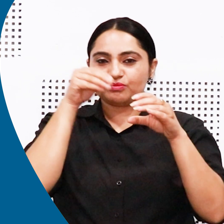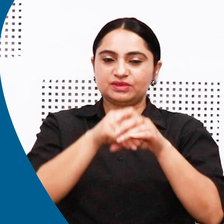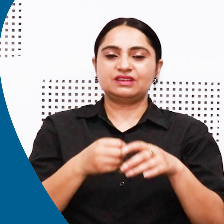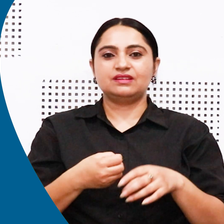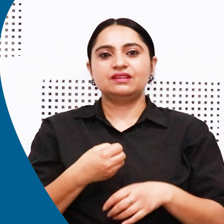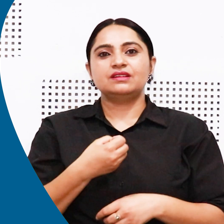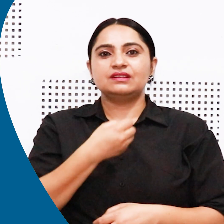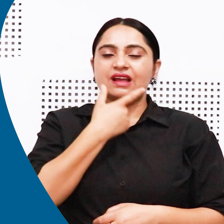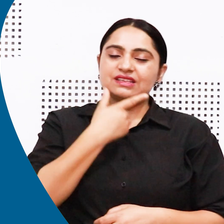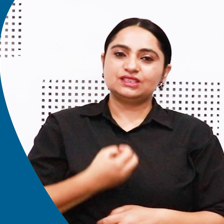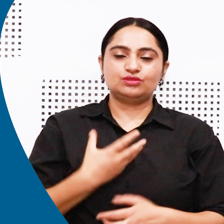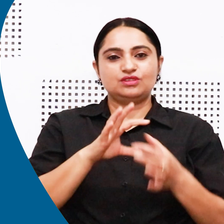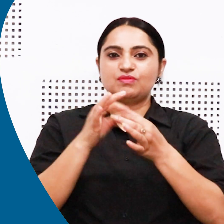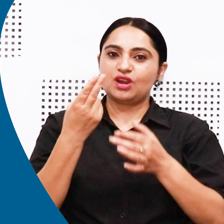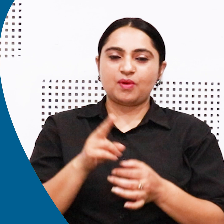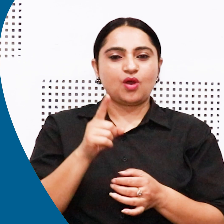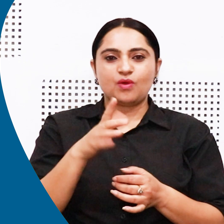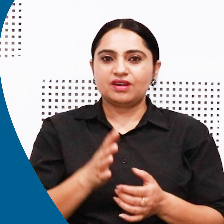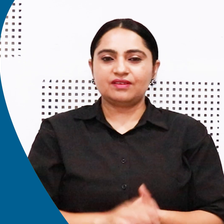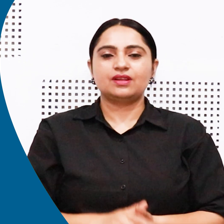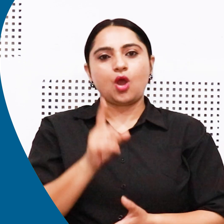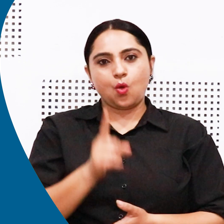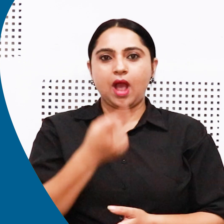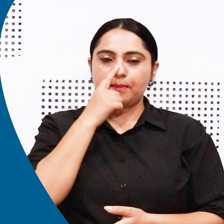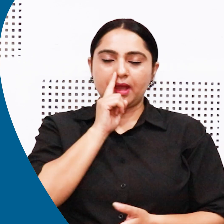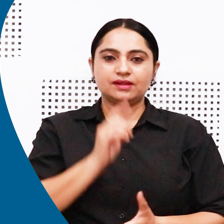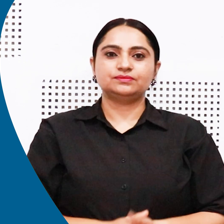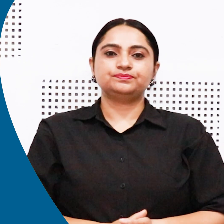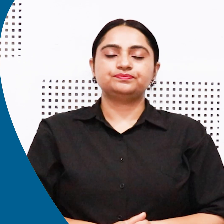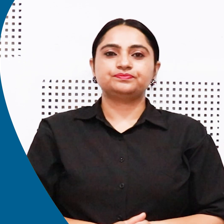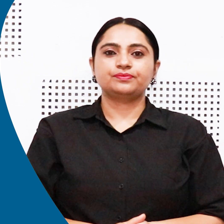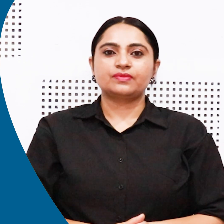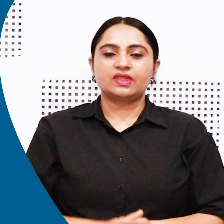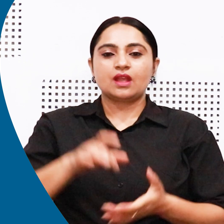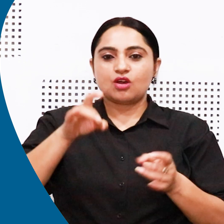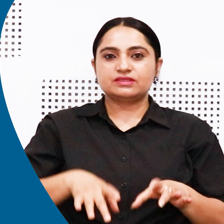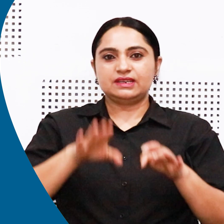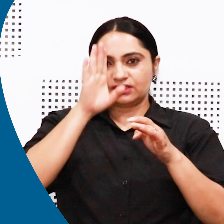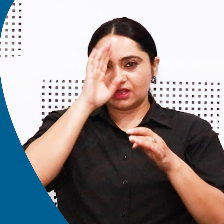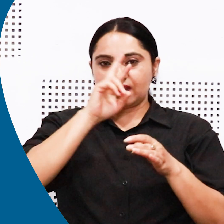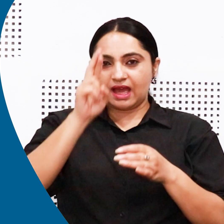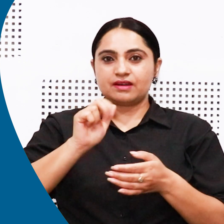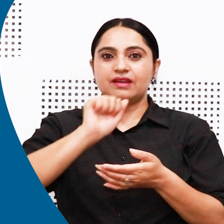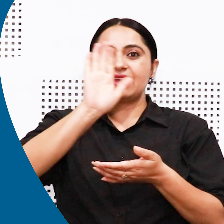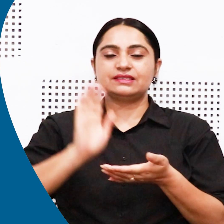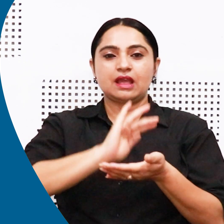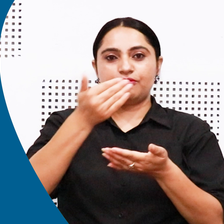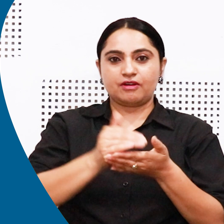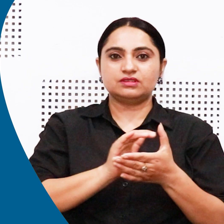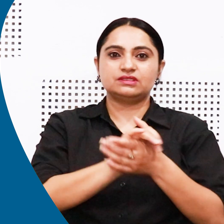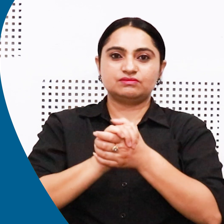हाँसी खुसीका साथ मिल्ने भइहाल्यो नि, होइन त? हो नि आमा। अस्ट्रेलिया सरकार र द एसिया